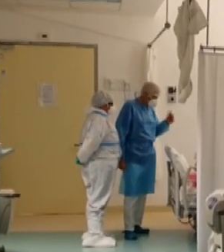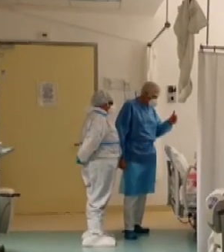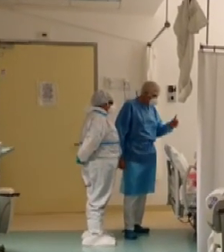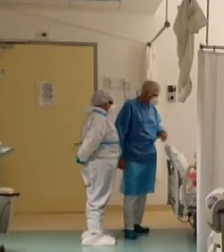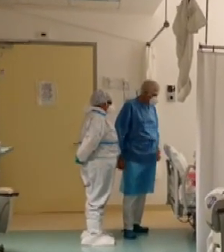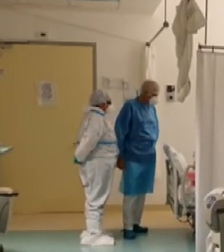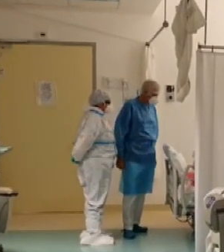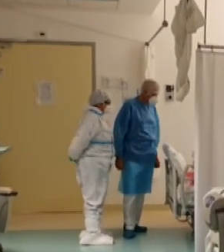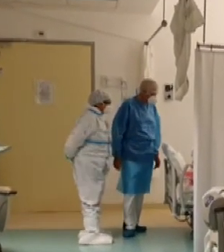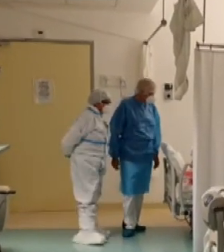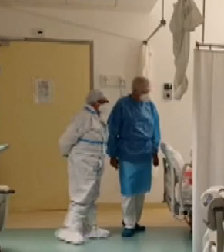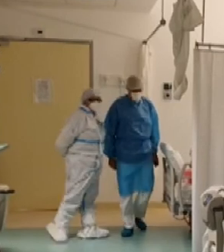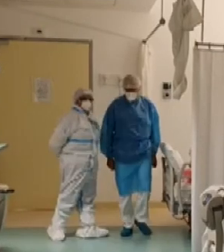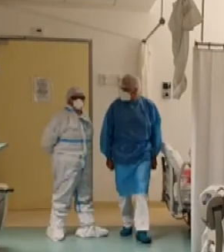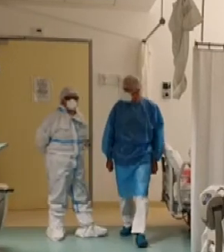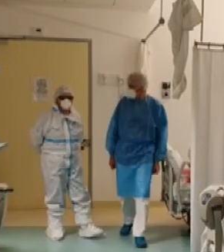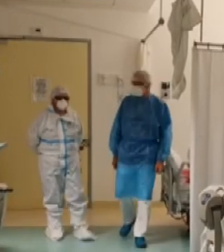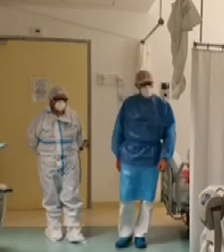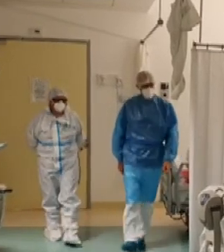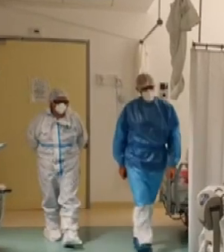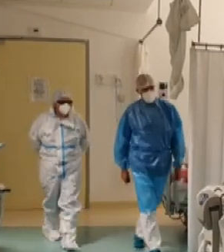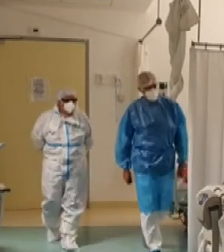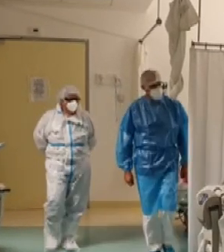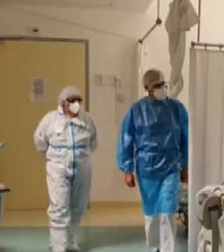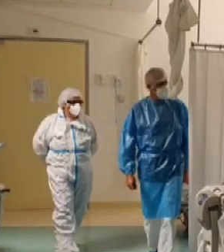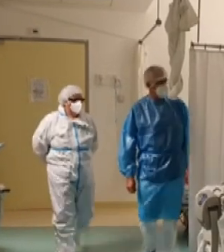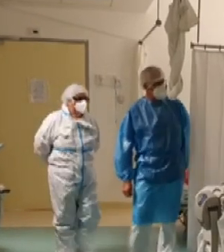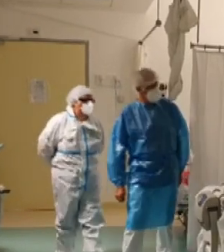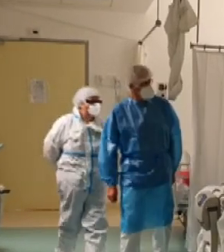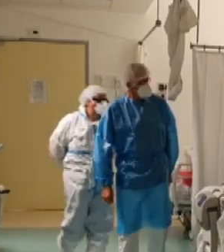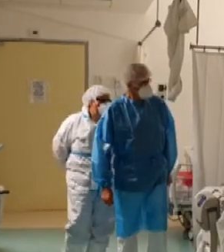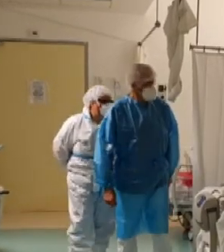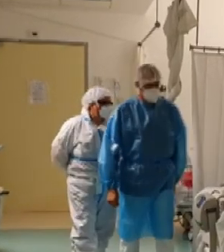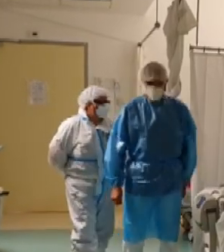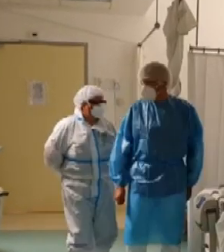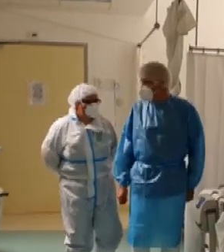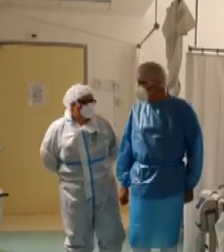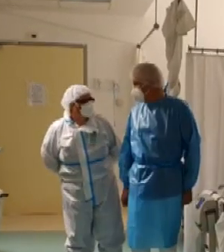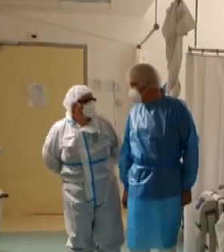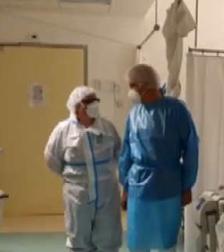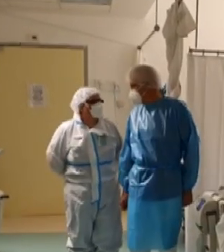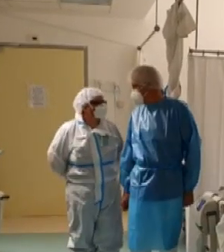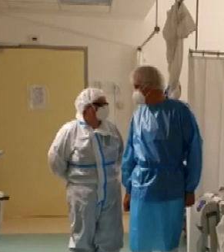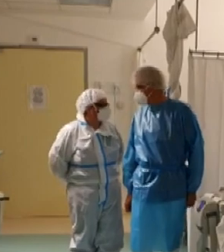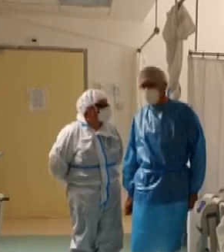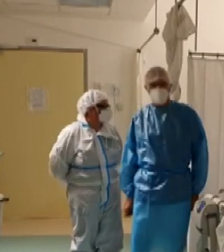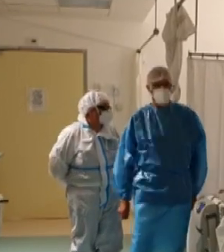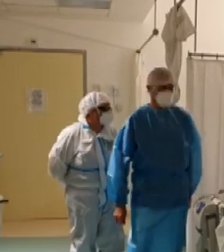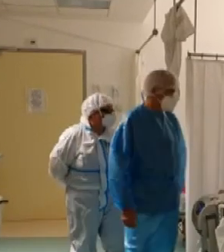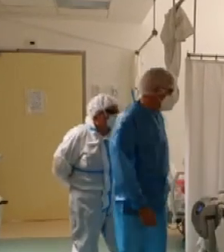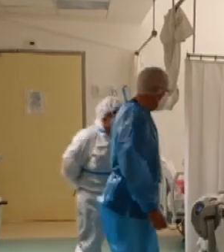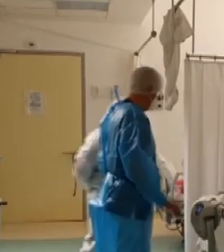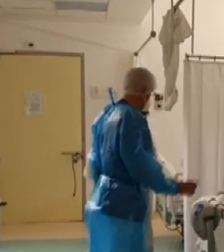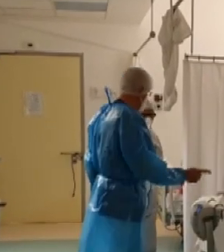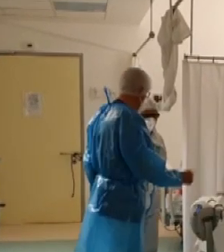intensiva, 32 sono intubati o ventilati, 3 sono in condizioni critiche, 1 a Vicenza. Il livello